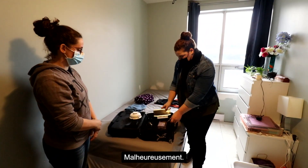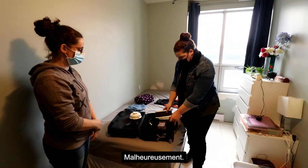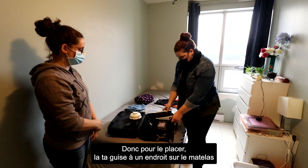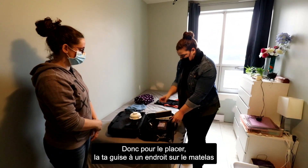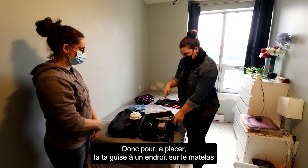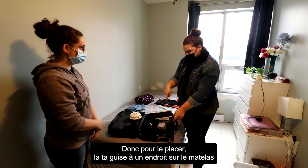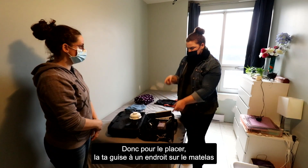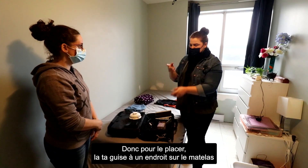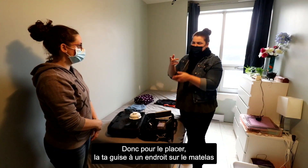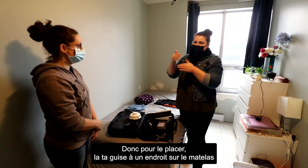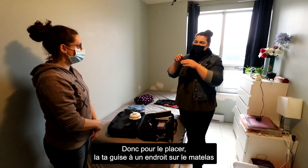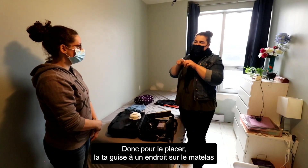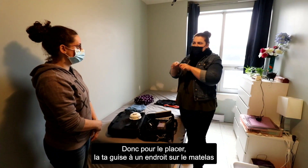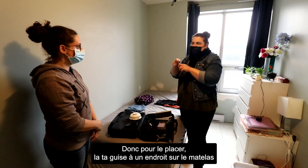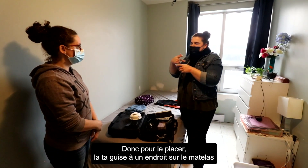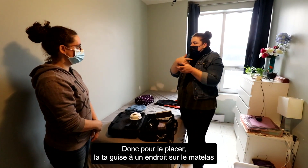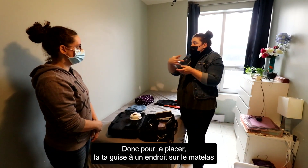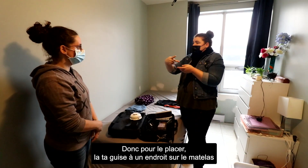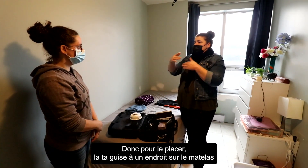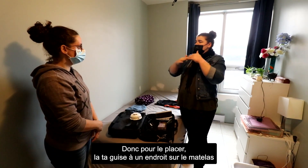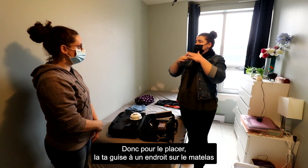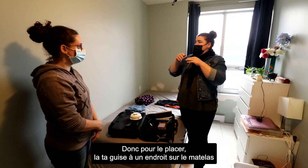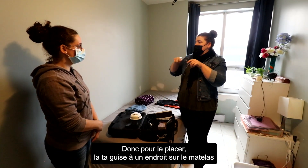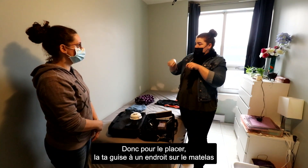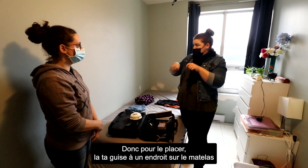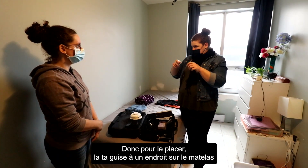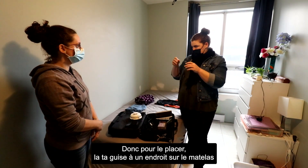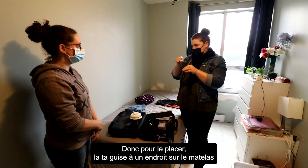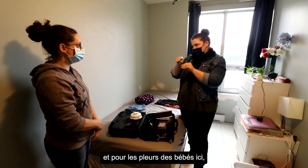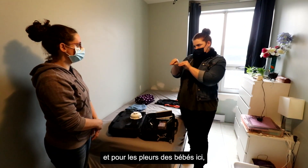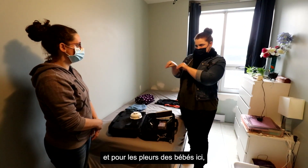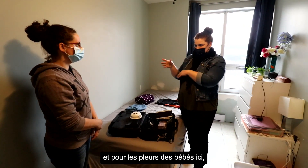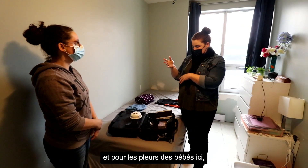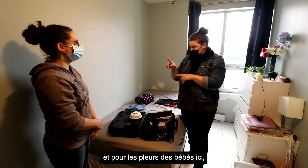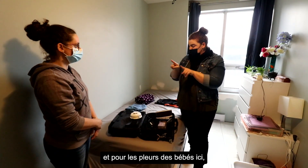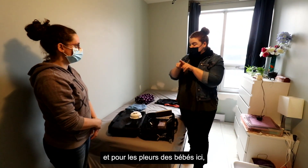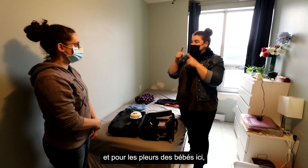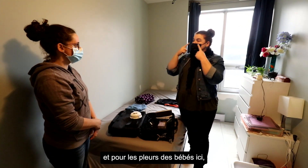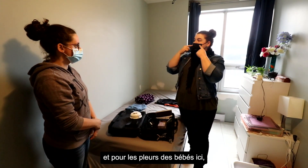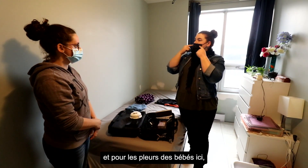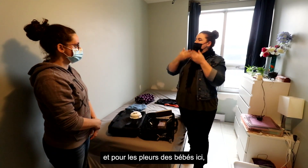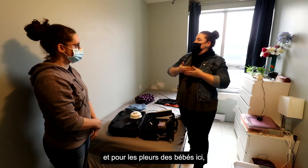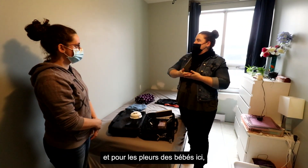Donc, tu pourras le placer là, à ta guise, là, à l'endroit que tu veux, sur le matelas. Et pour les pleurs des bébés, ici,